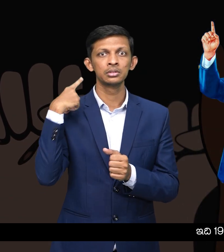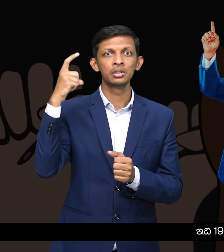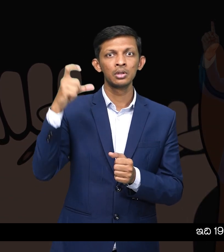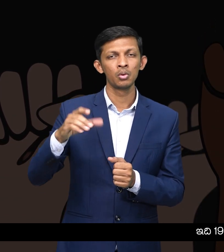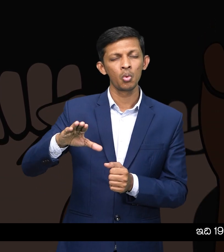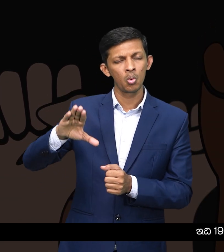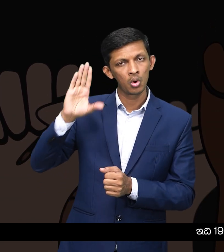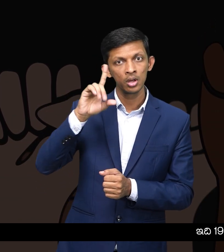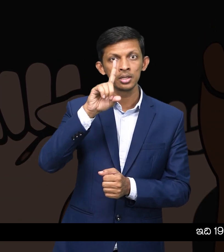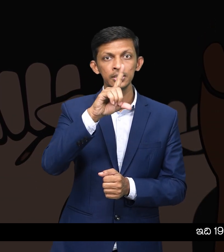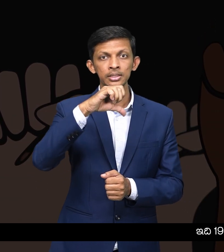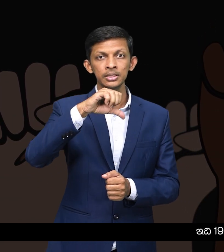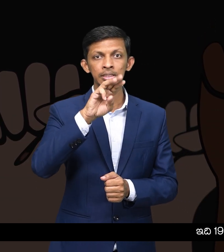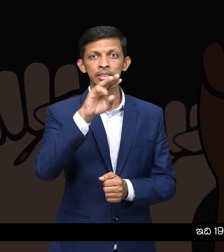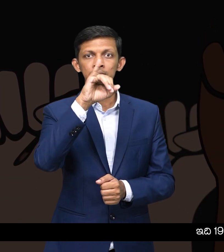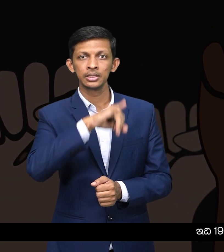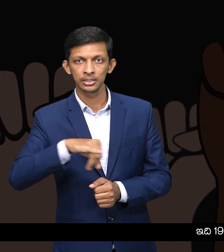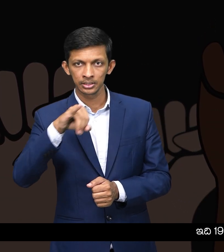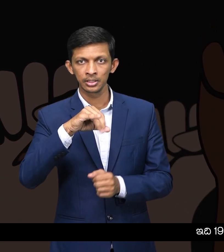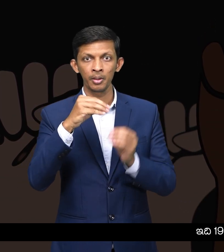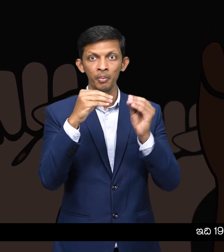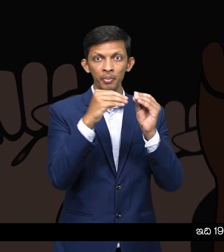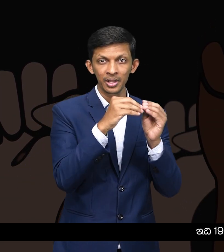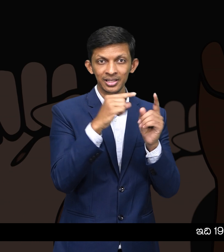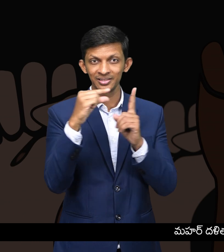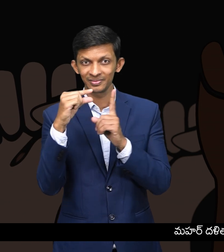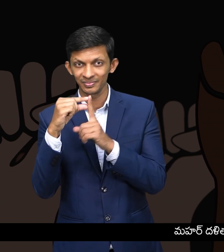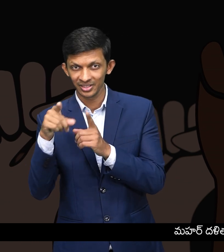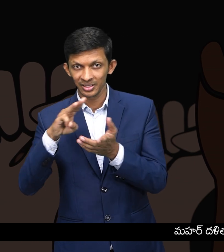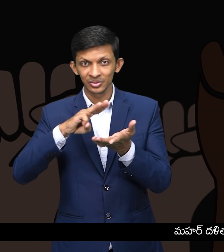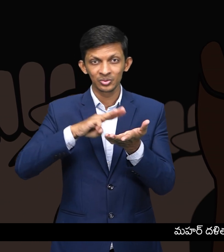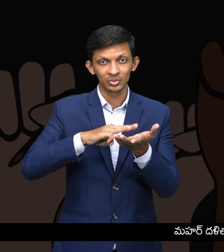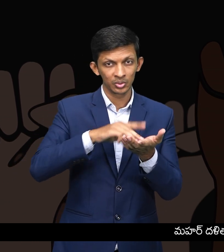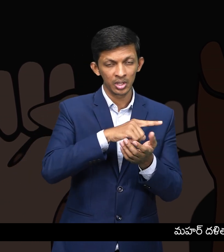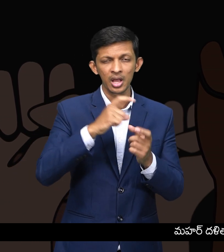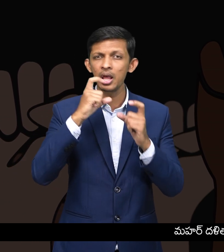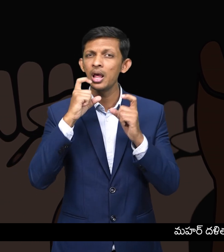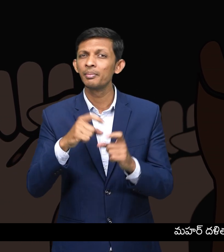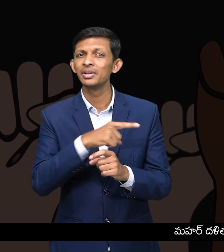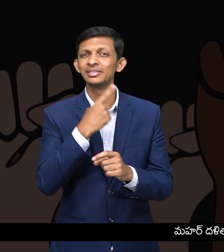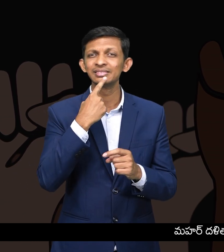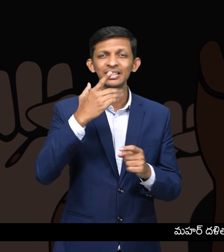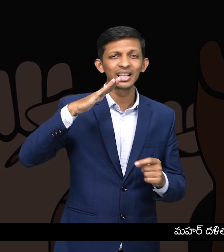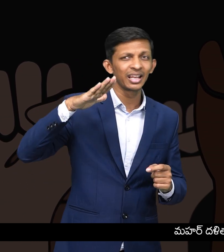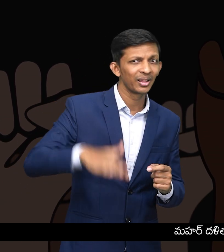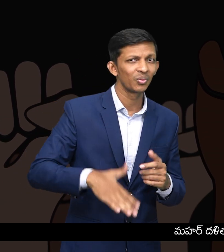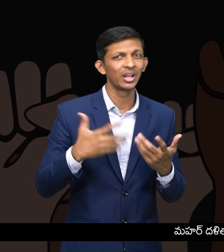ఇది 1936లో బొంబాయి ప్రెసిడెన్సీ మహర్ దళిత హక్కుల సదస్సుకు దారితీసింది.